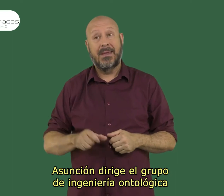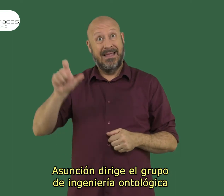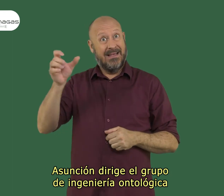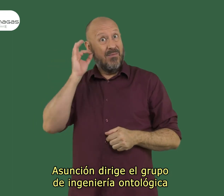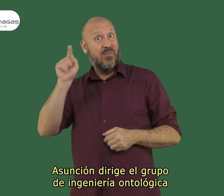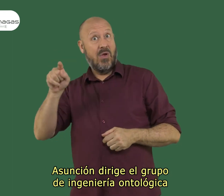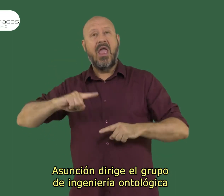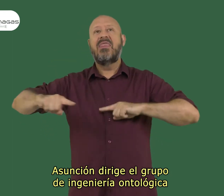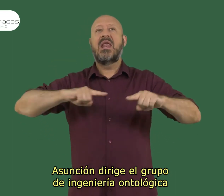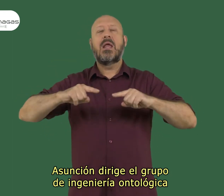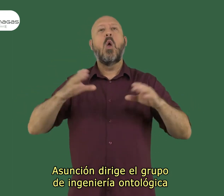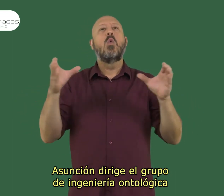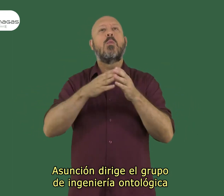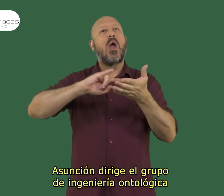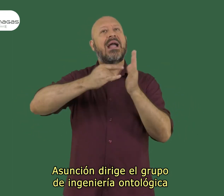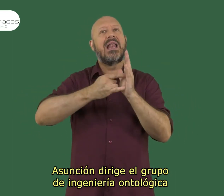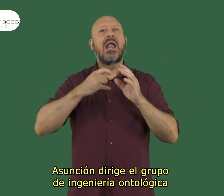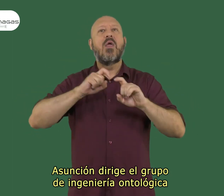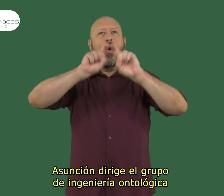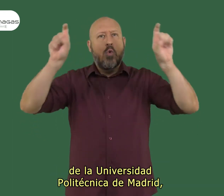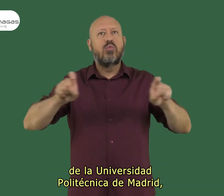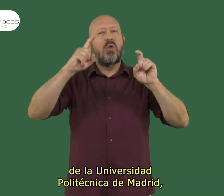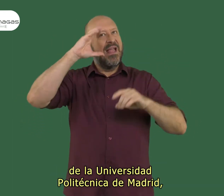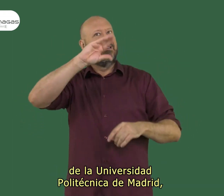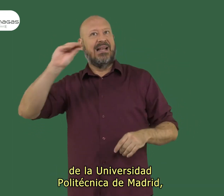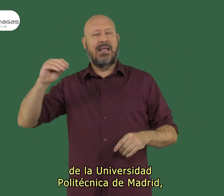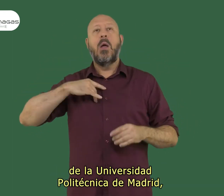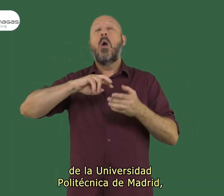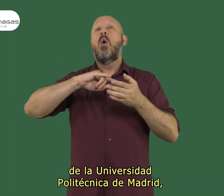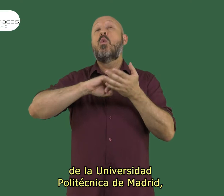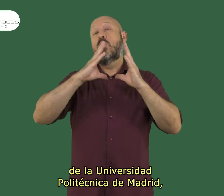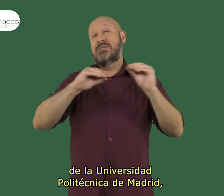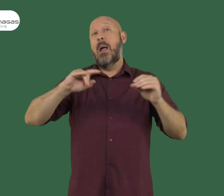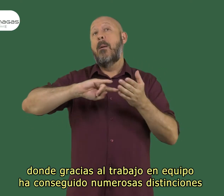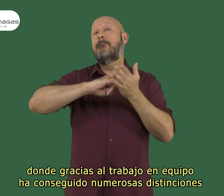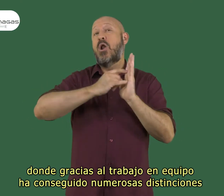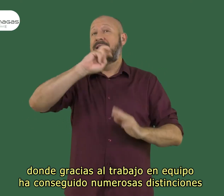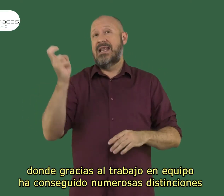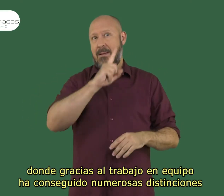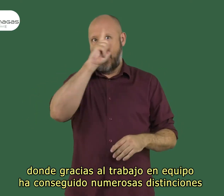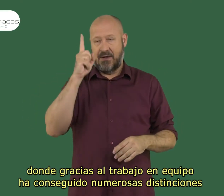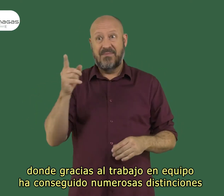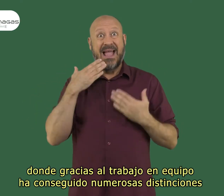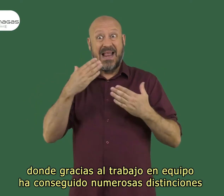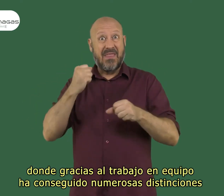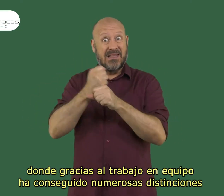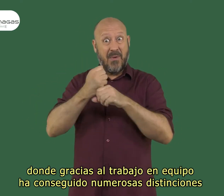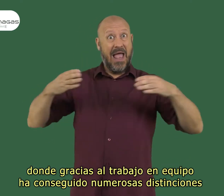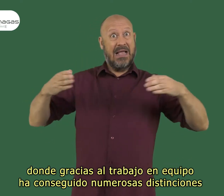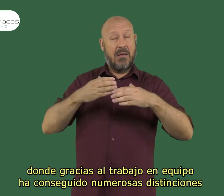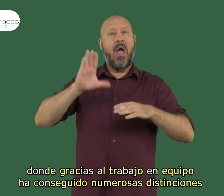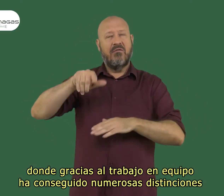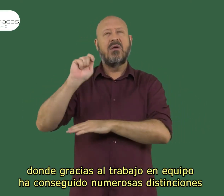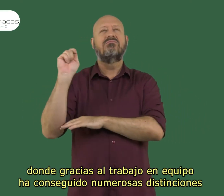Asunción dirige asimismo el Grupo de Ingeniería Ontológica de la Universidad Politécnica de Madrid, donde gracias al trabajo en equipo